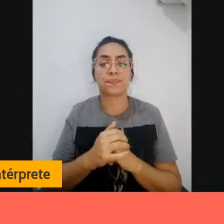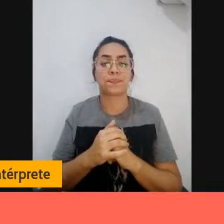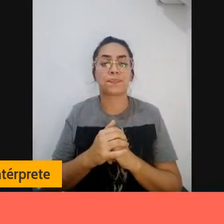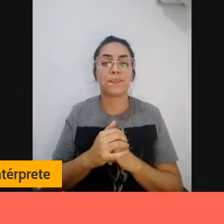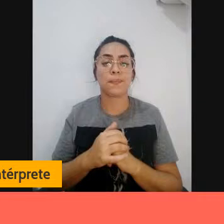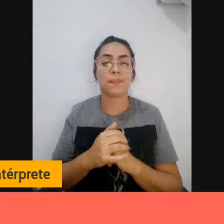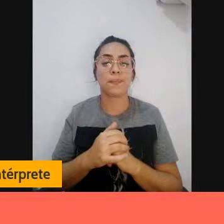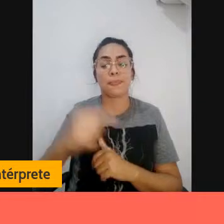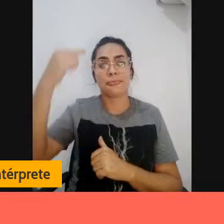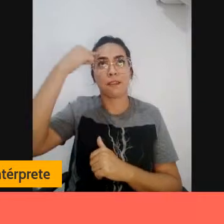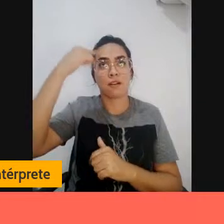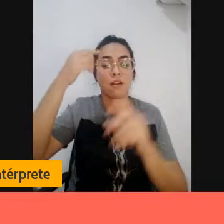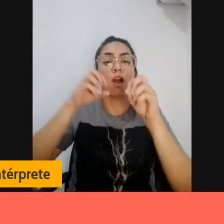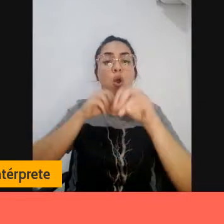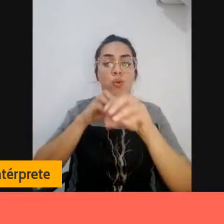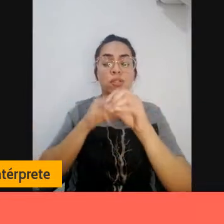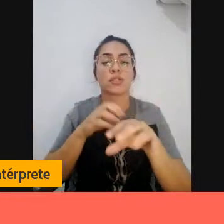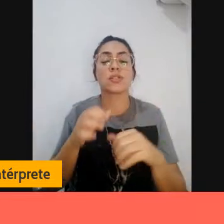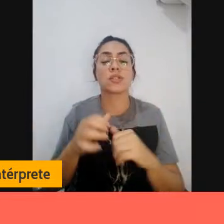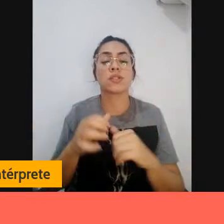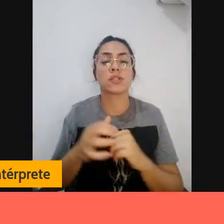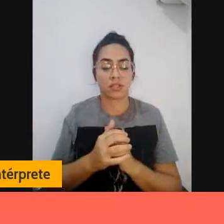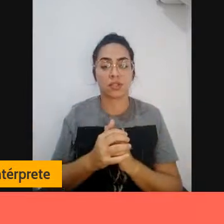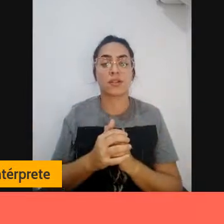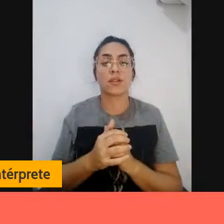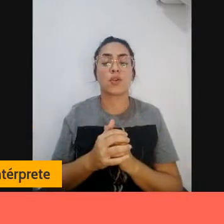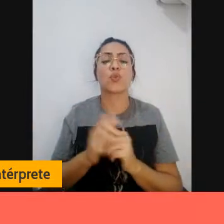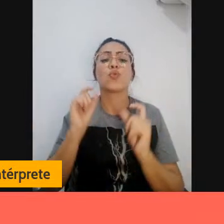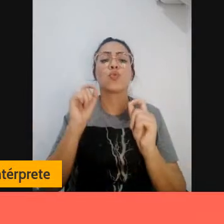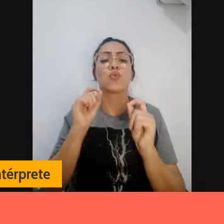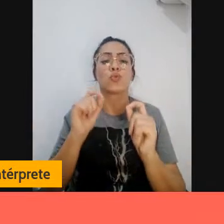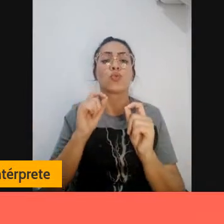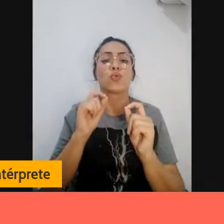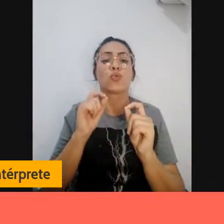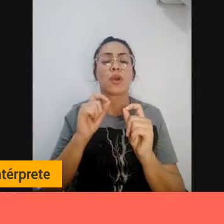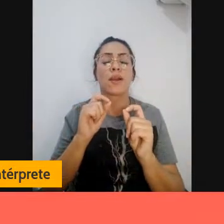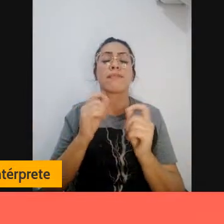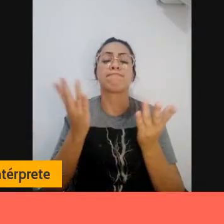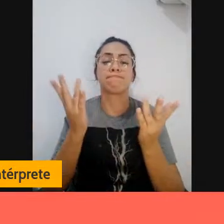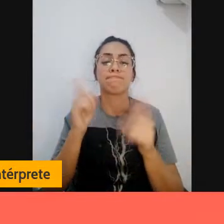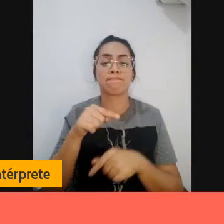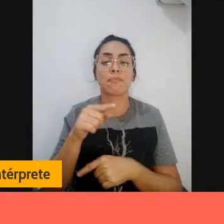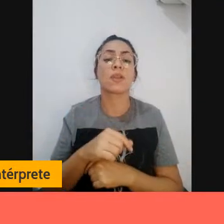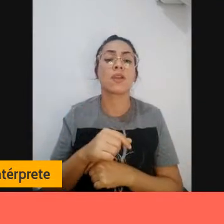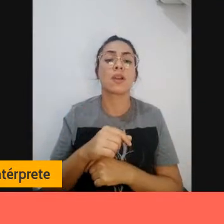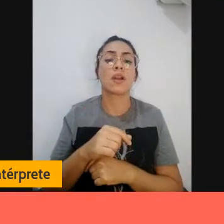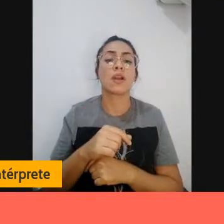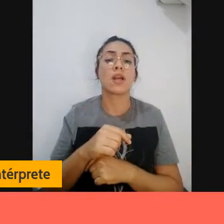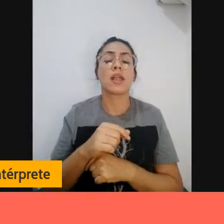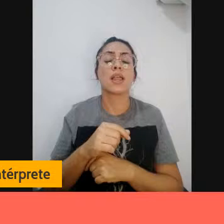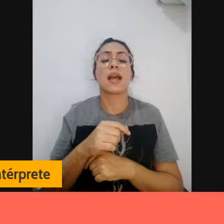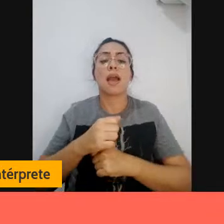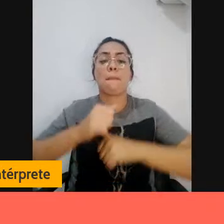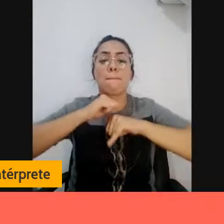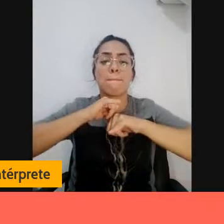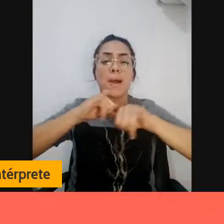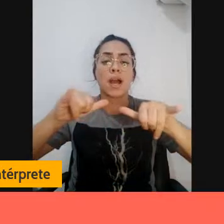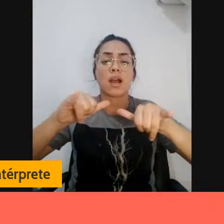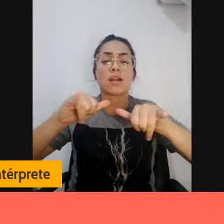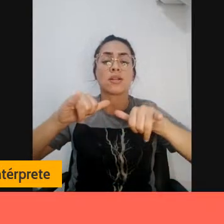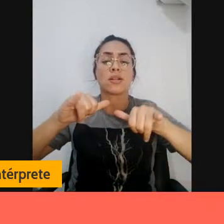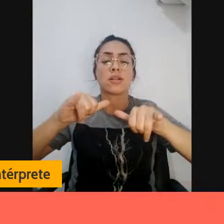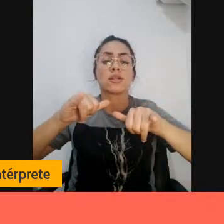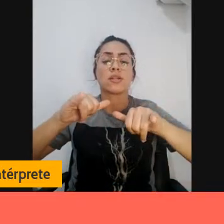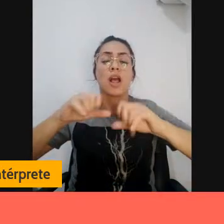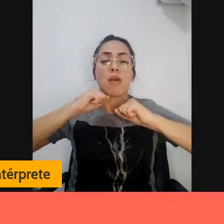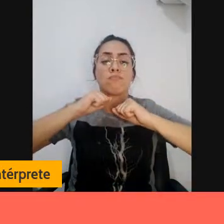pensar o ensino. Ensino, falamos muito em transmissão de conhecimento.